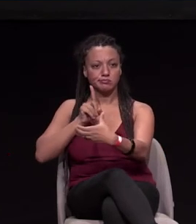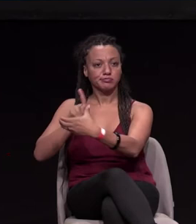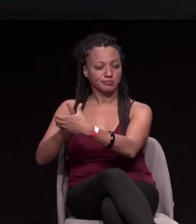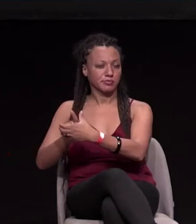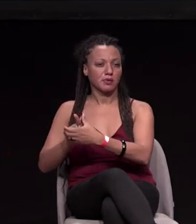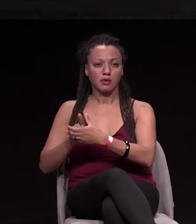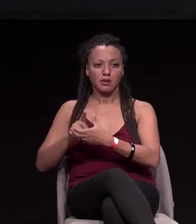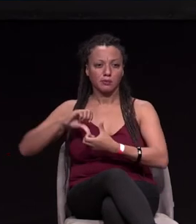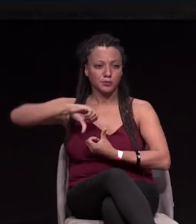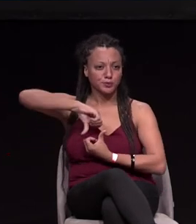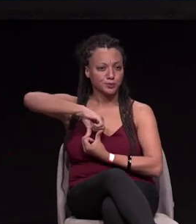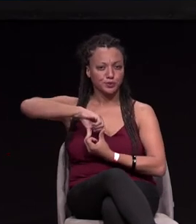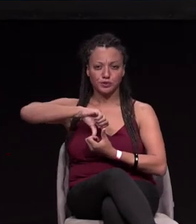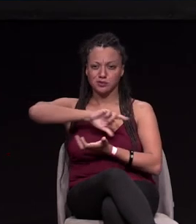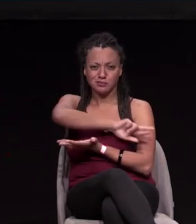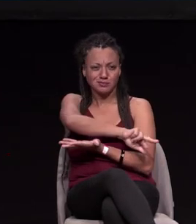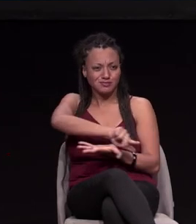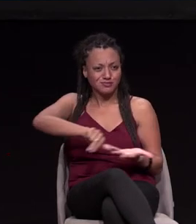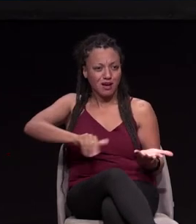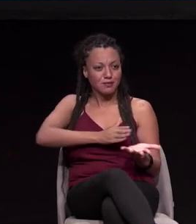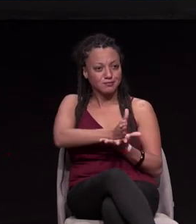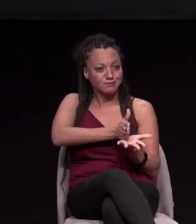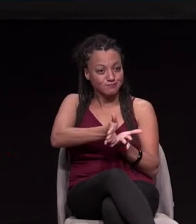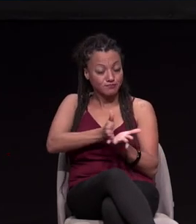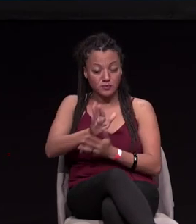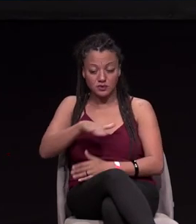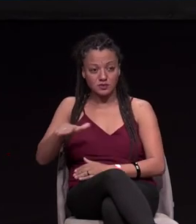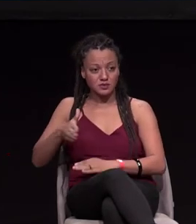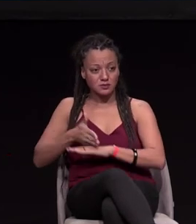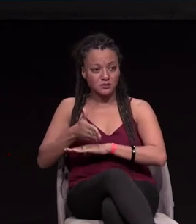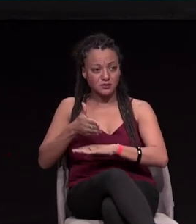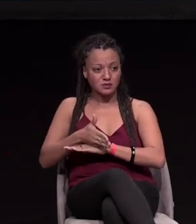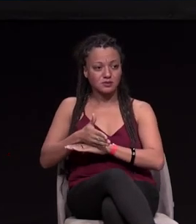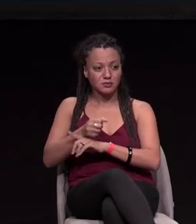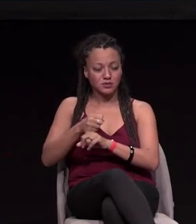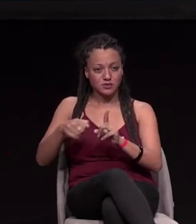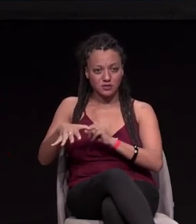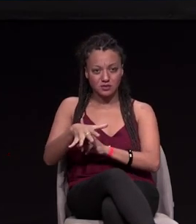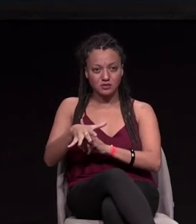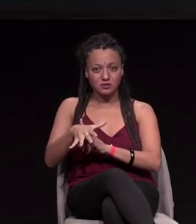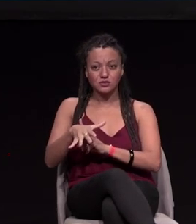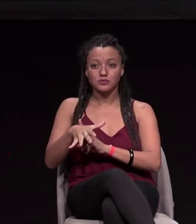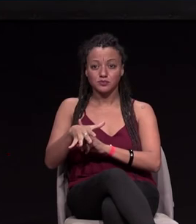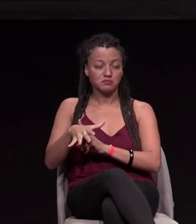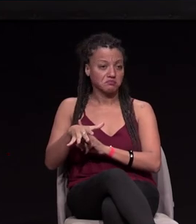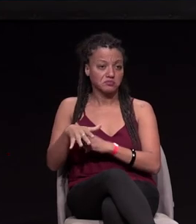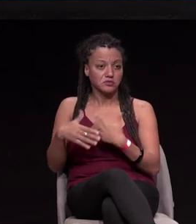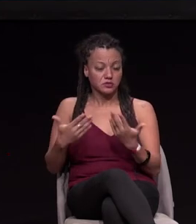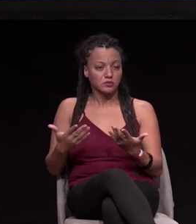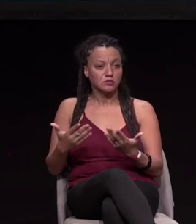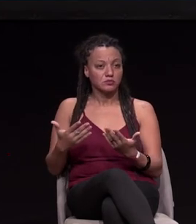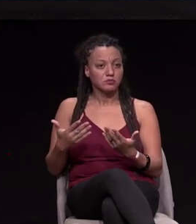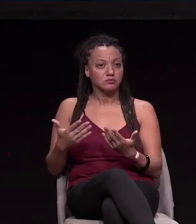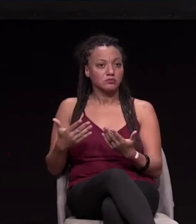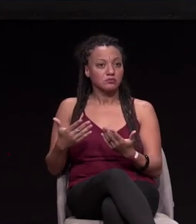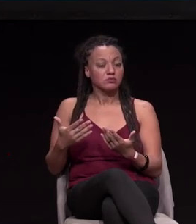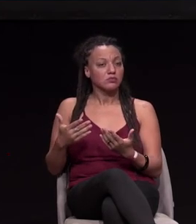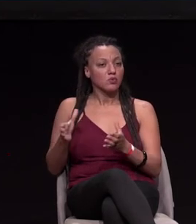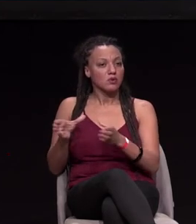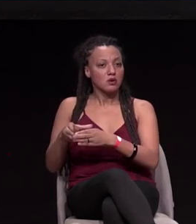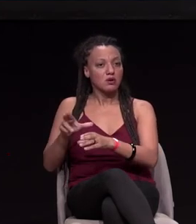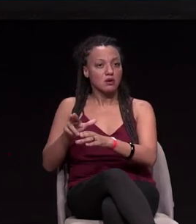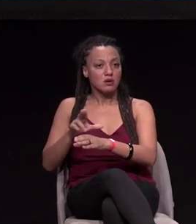né elas fazem parte da da sociedade é da família extensa linné então são iniciadas